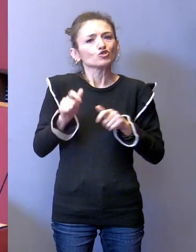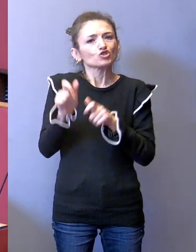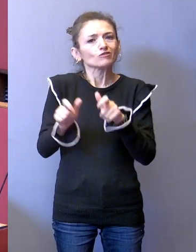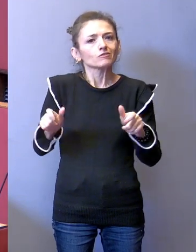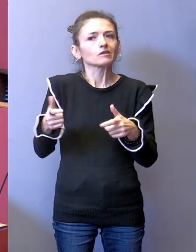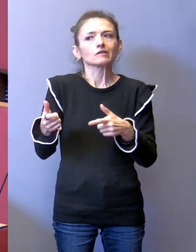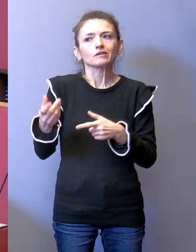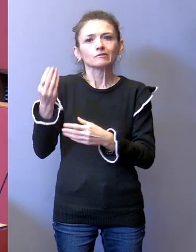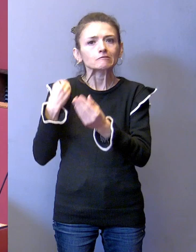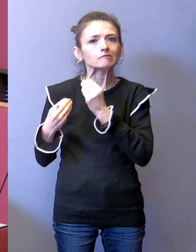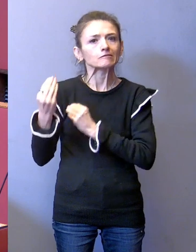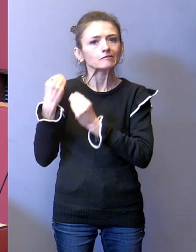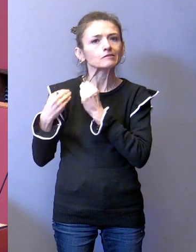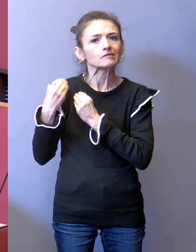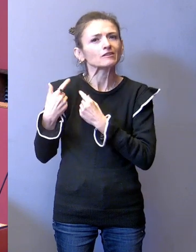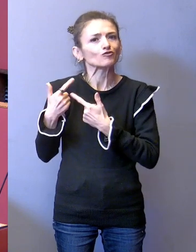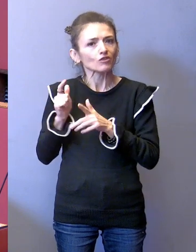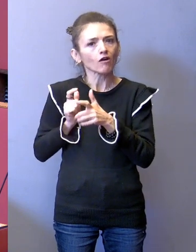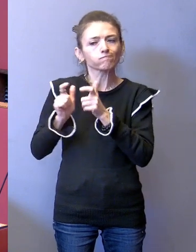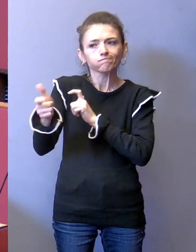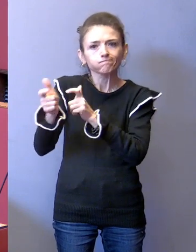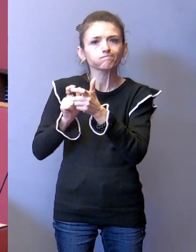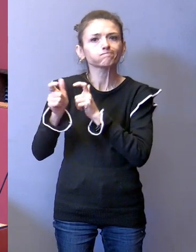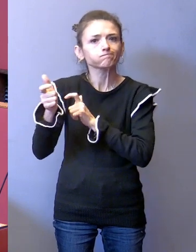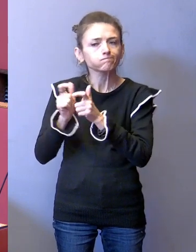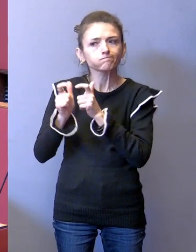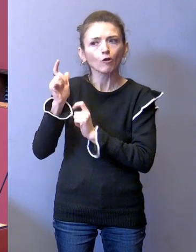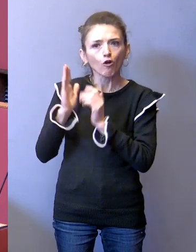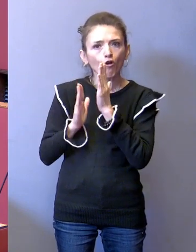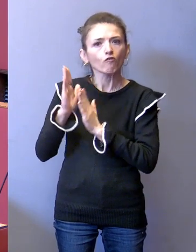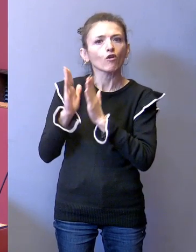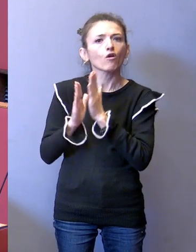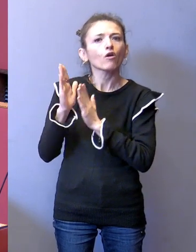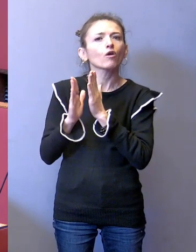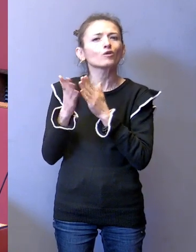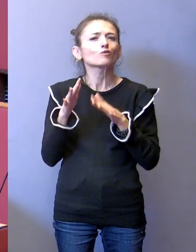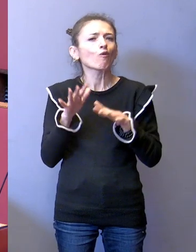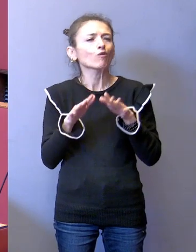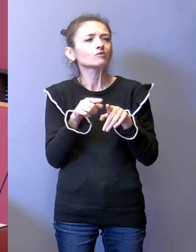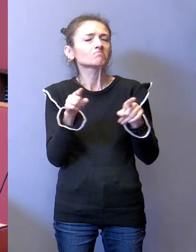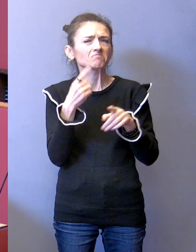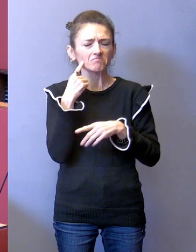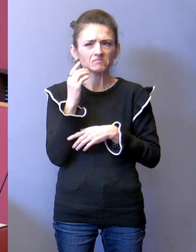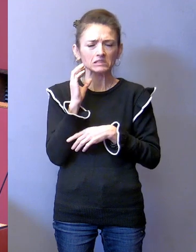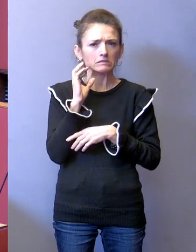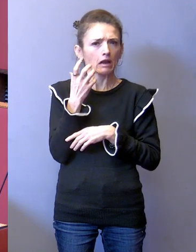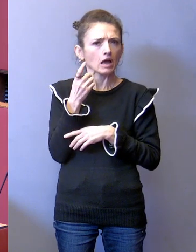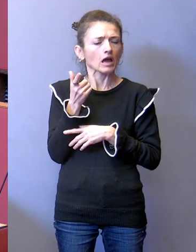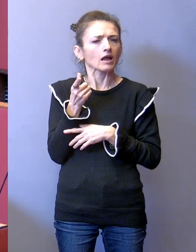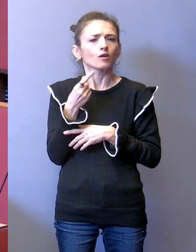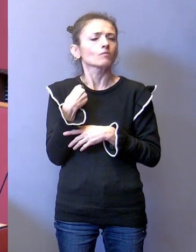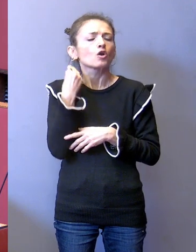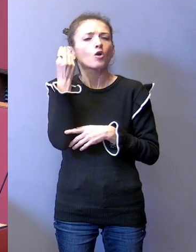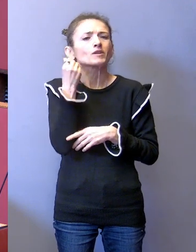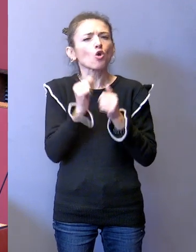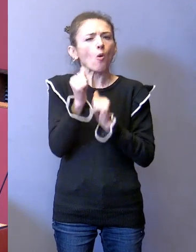dalle persone con quale ci siamo Confrontati perché potrebbe fare anche strano sotto certi aspetti anche se io sono dell'idea che la